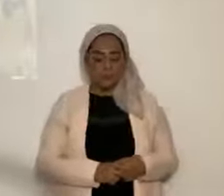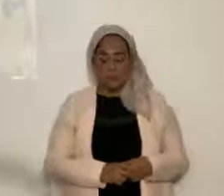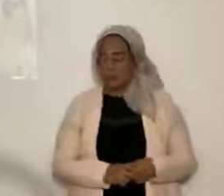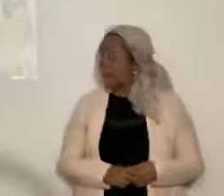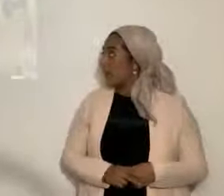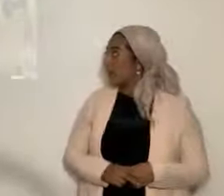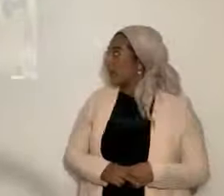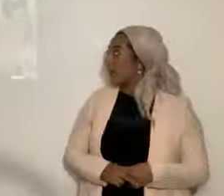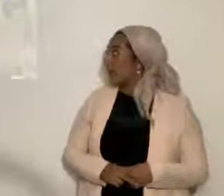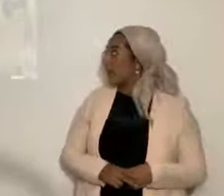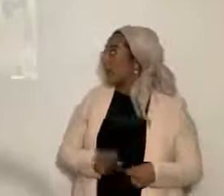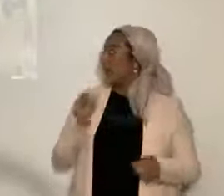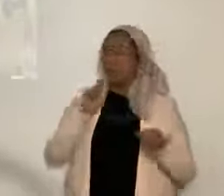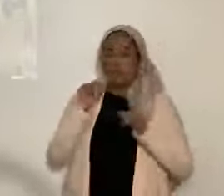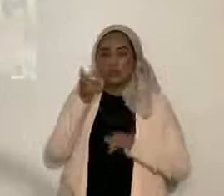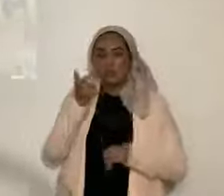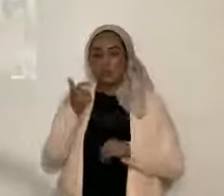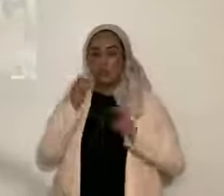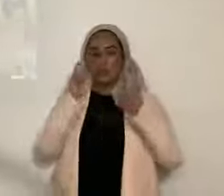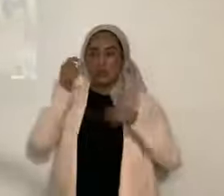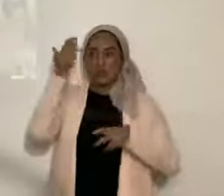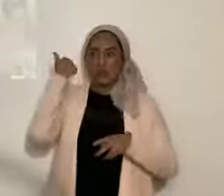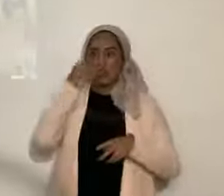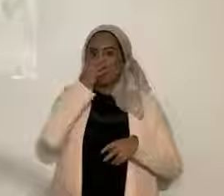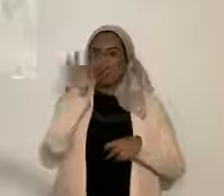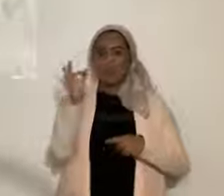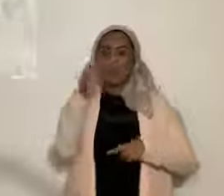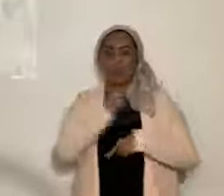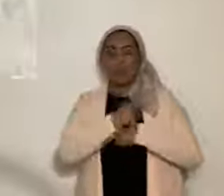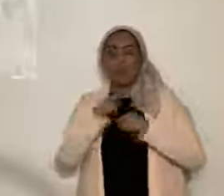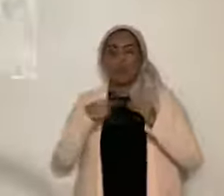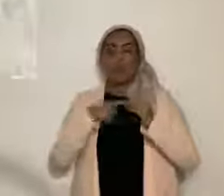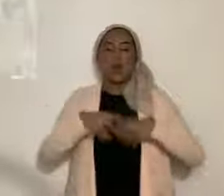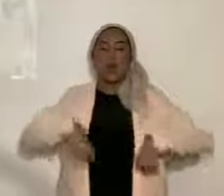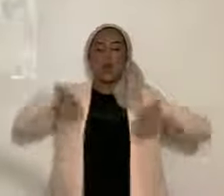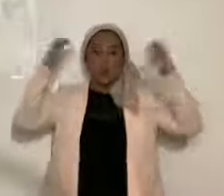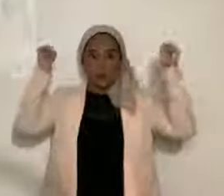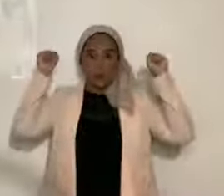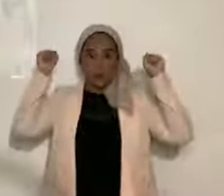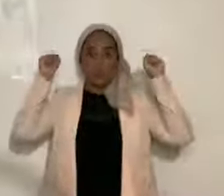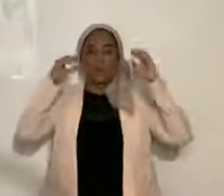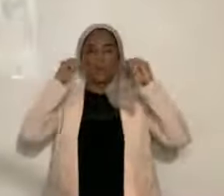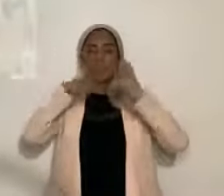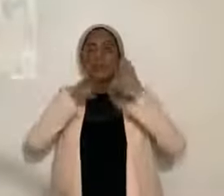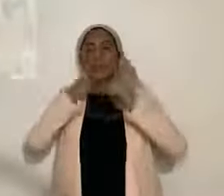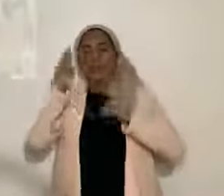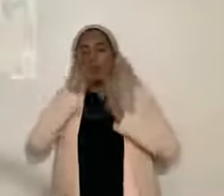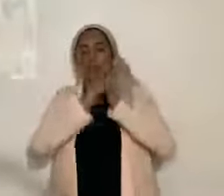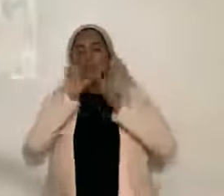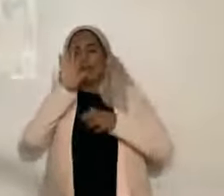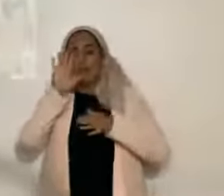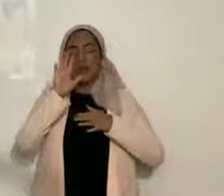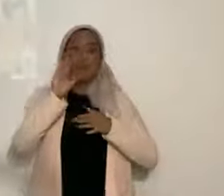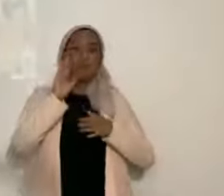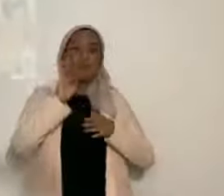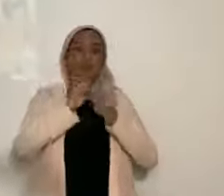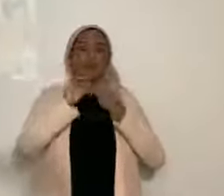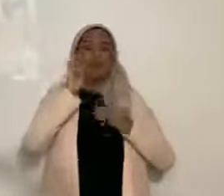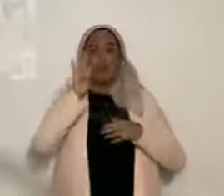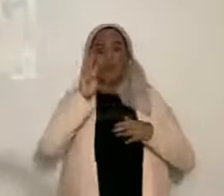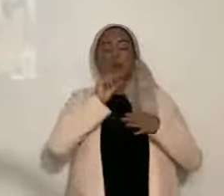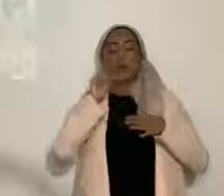O revisen también el tema de hace unas semanas, desde arrebatamiento, ministerio de Apocalipsis 5, Apocalipsis 4,